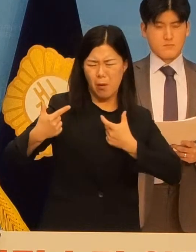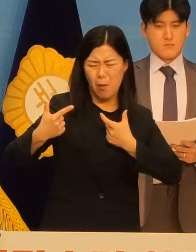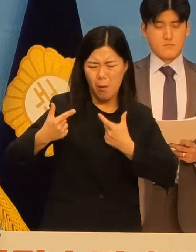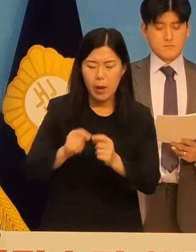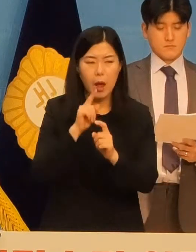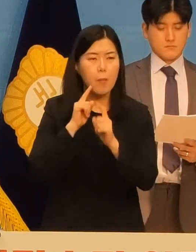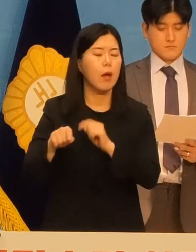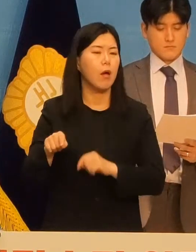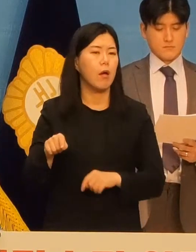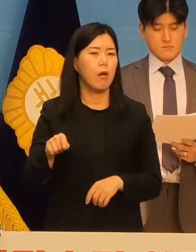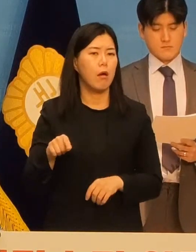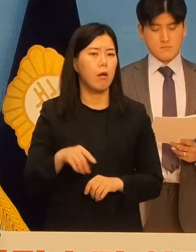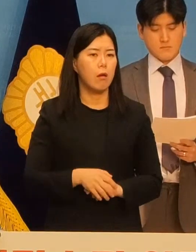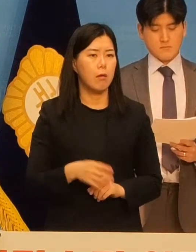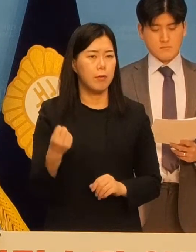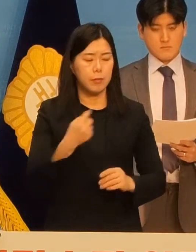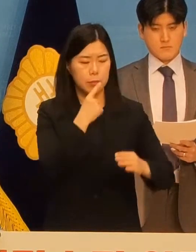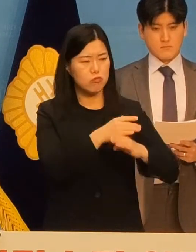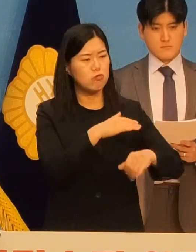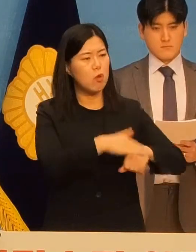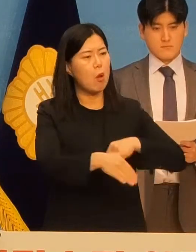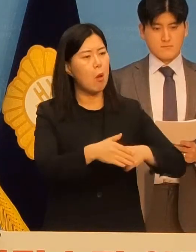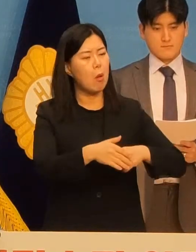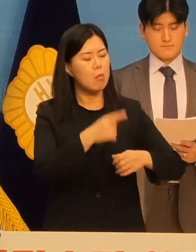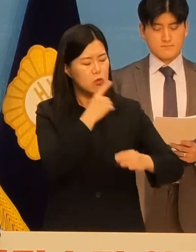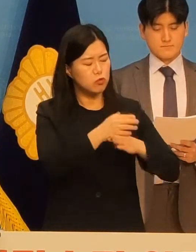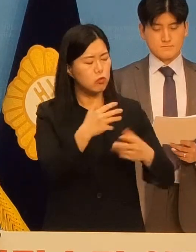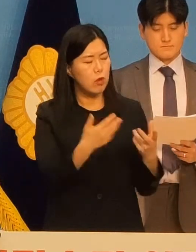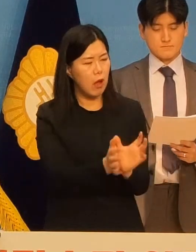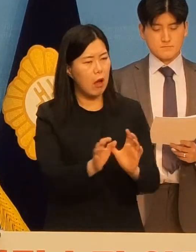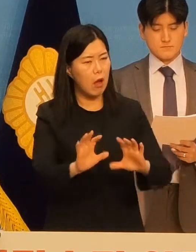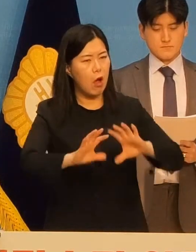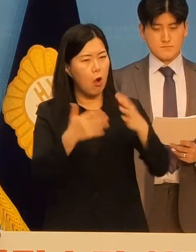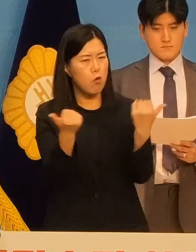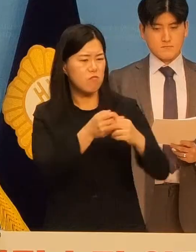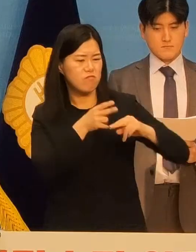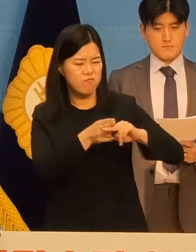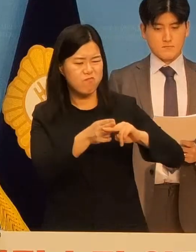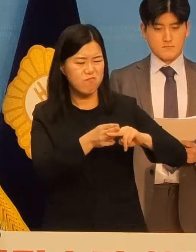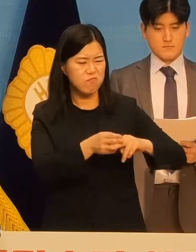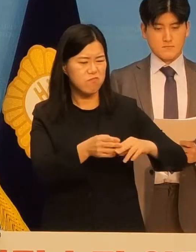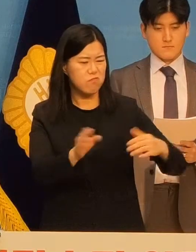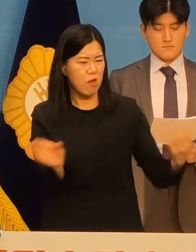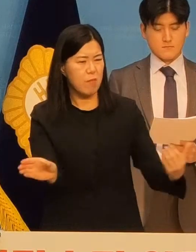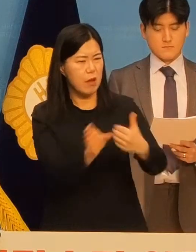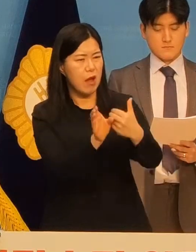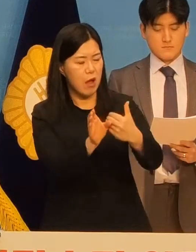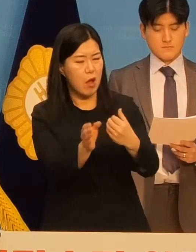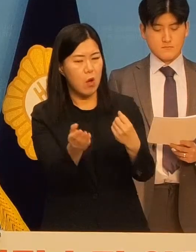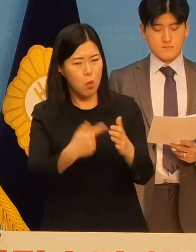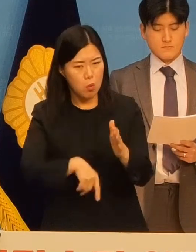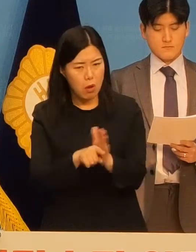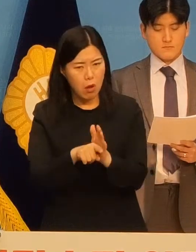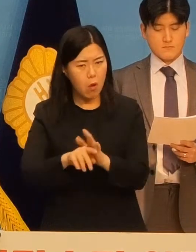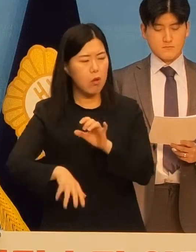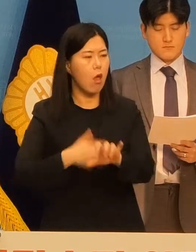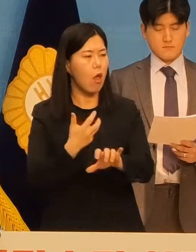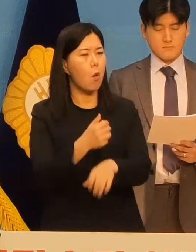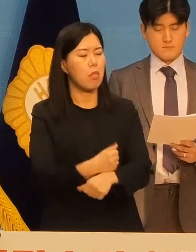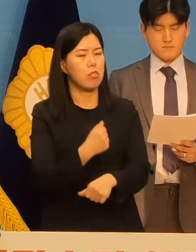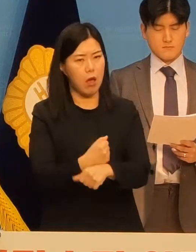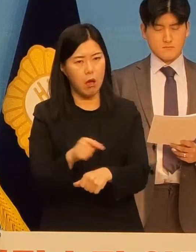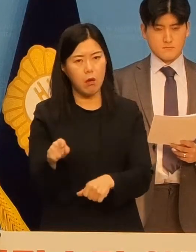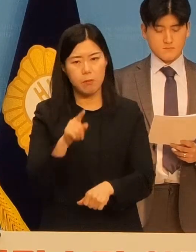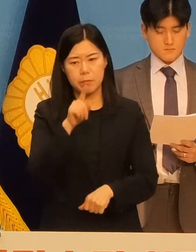하면서 민주당의 의회 폭거에 맞서 국민이 일어서야 된다라고 선동하는 윤석열과